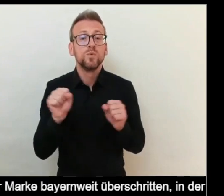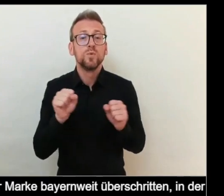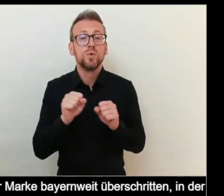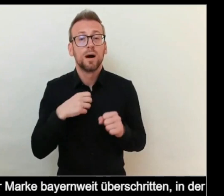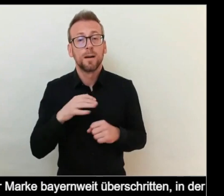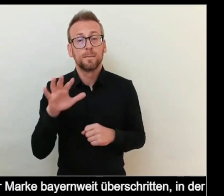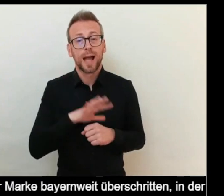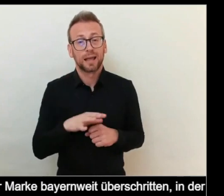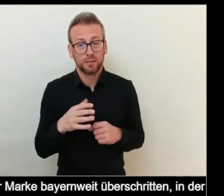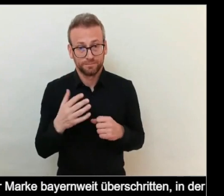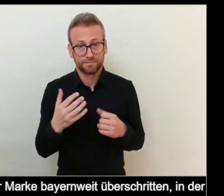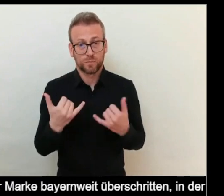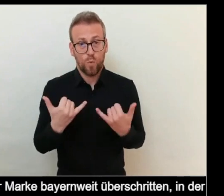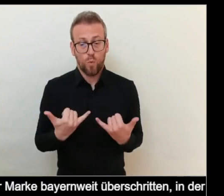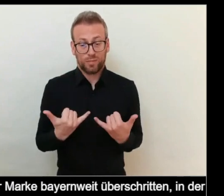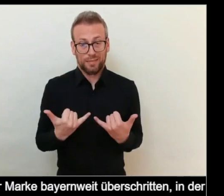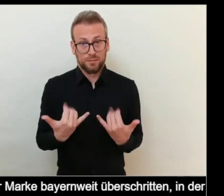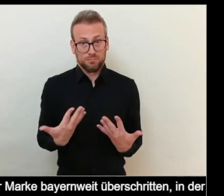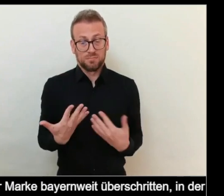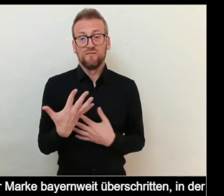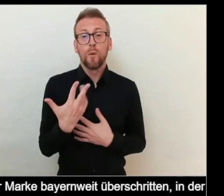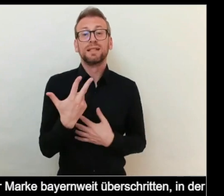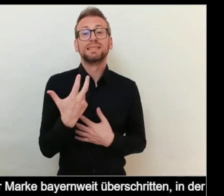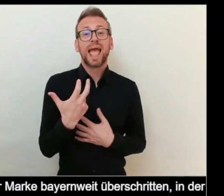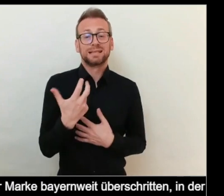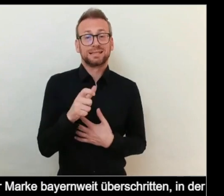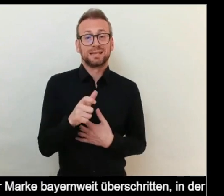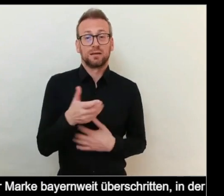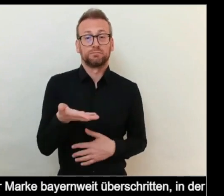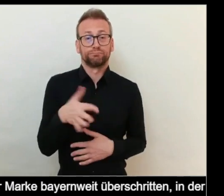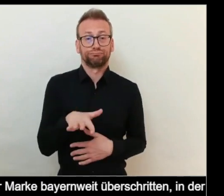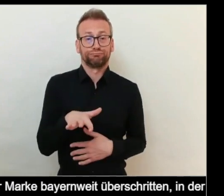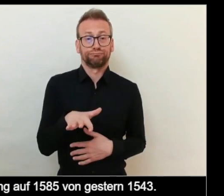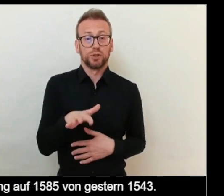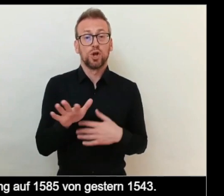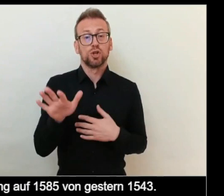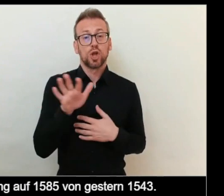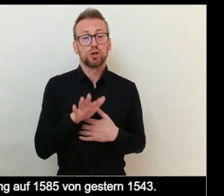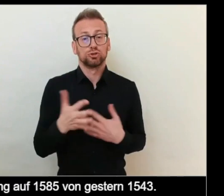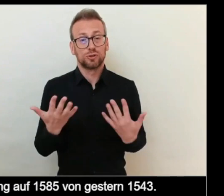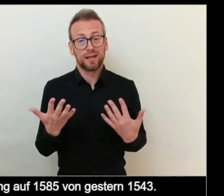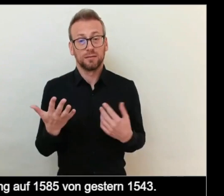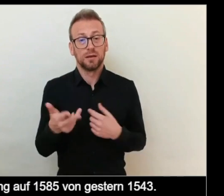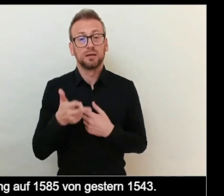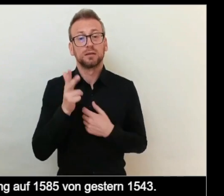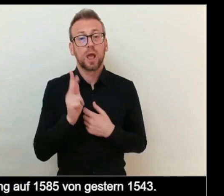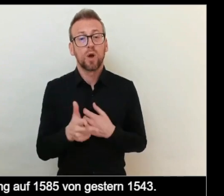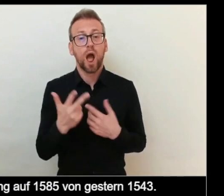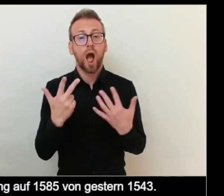zeigt, dass man sich in Richtung einer exponentiellen Entwicklung bewegt. Hospitalisierung nach wie vor stabil und